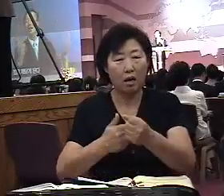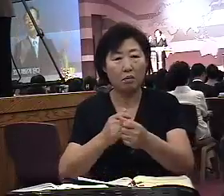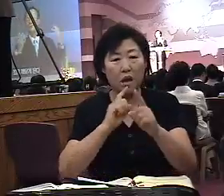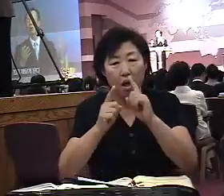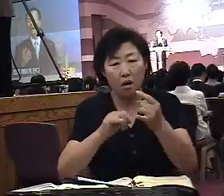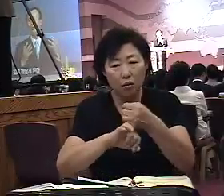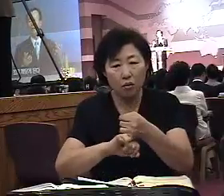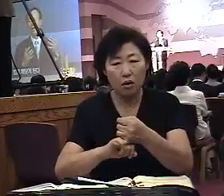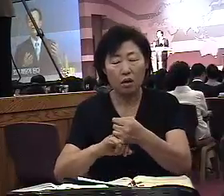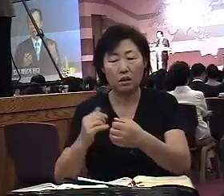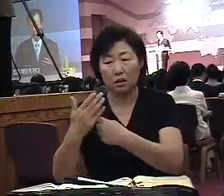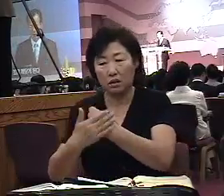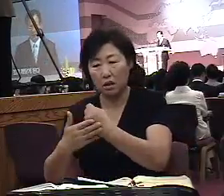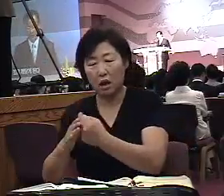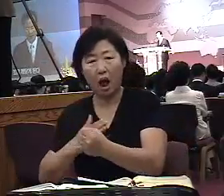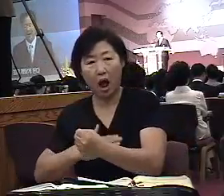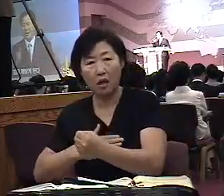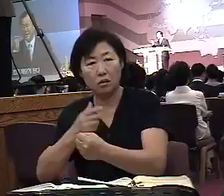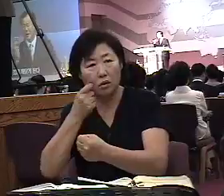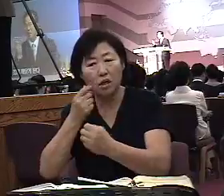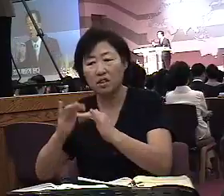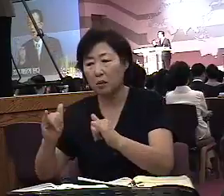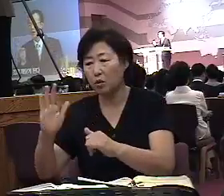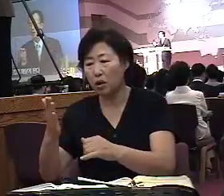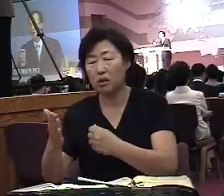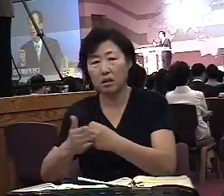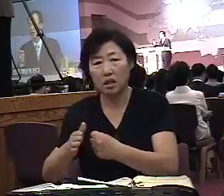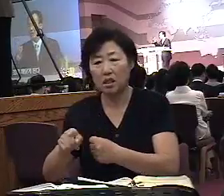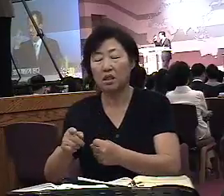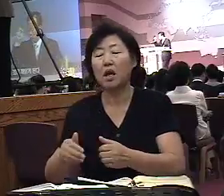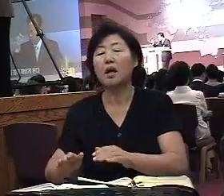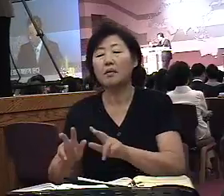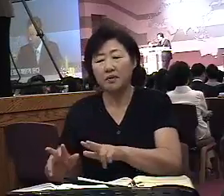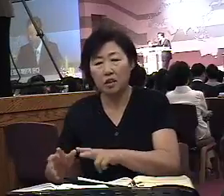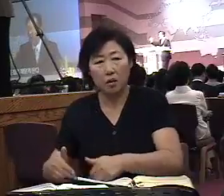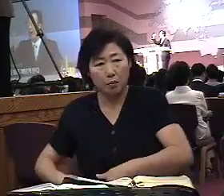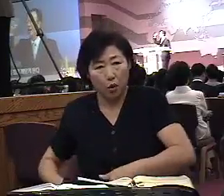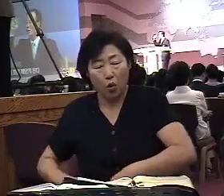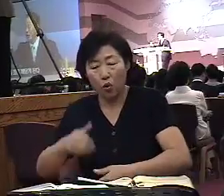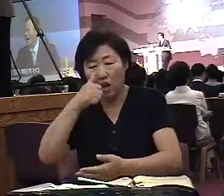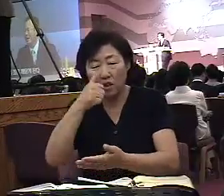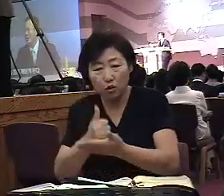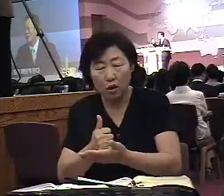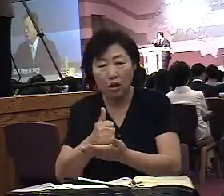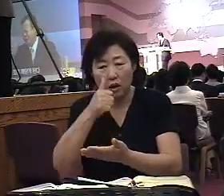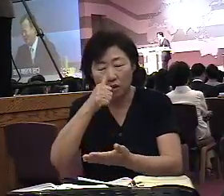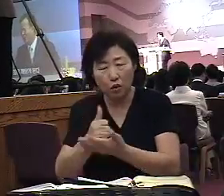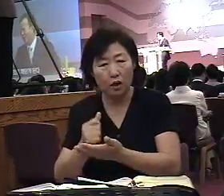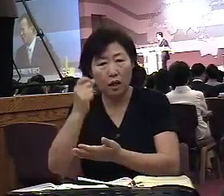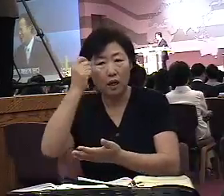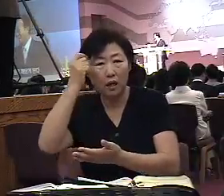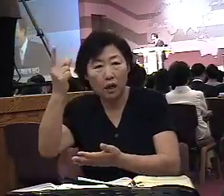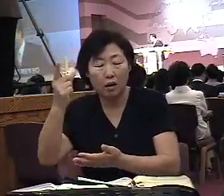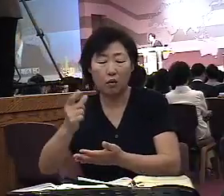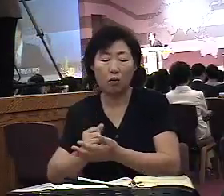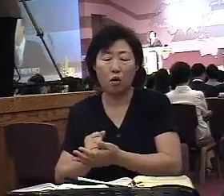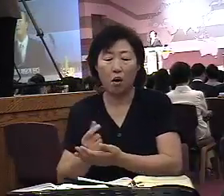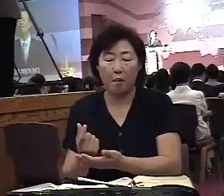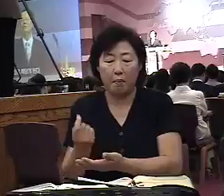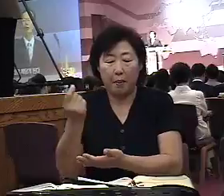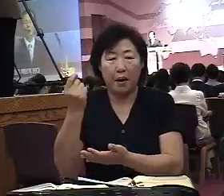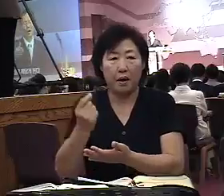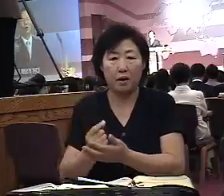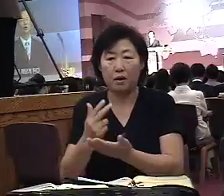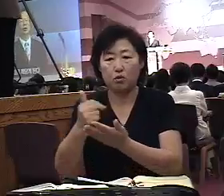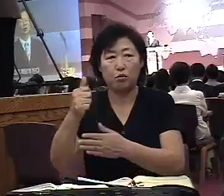제대로 알지 못하는 사람들이 되었을 때 이제 필요한 것은 죄가 죄라는 것을 깨닫고 빨리